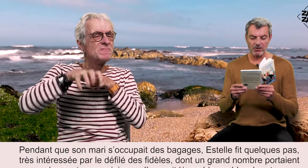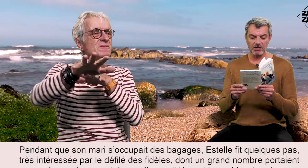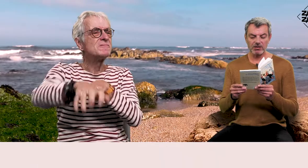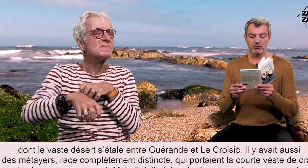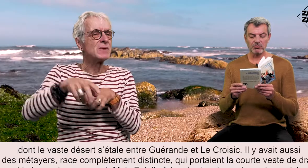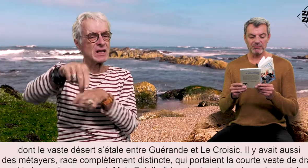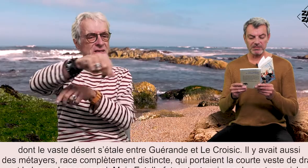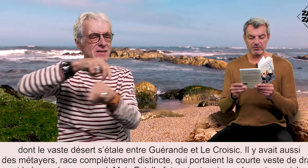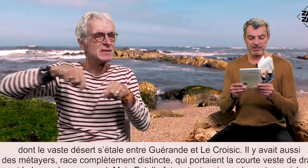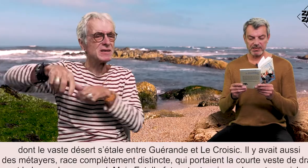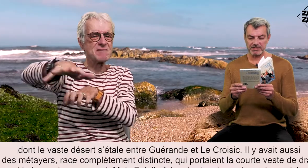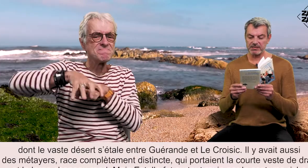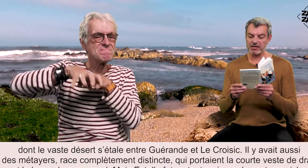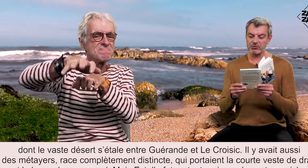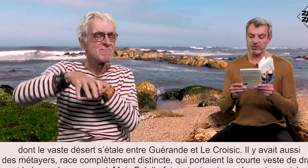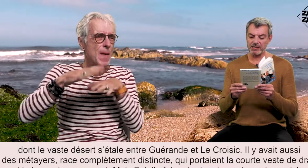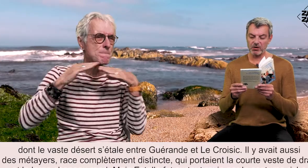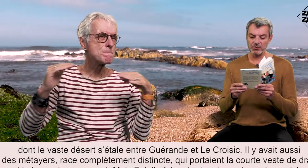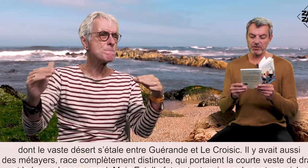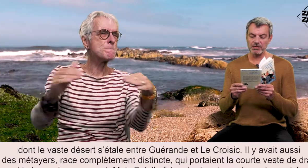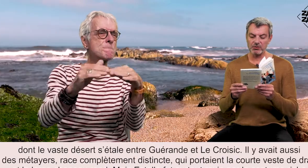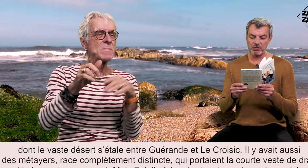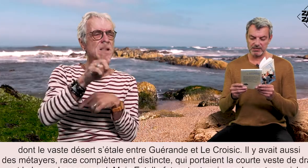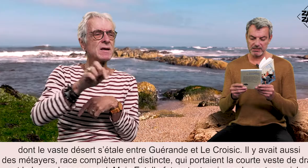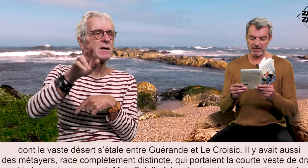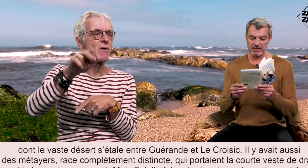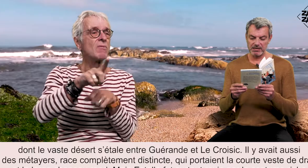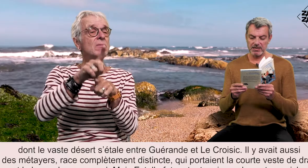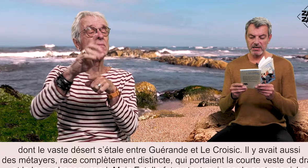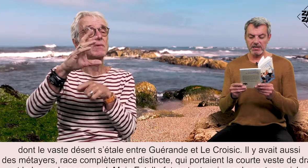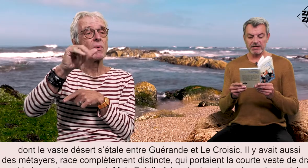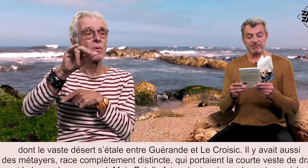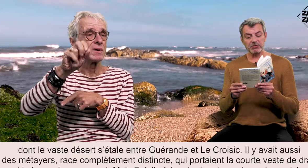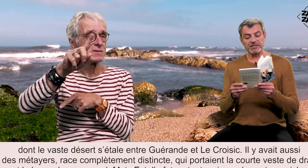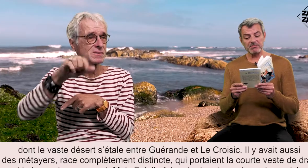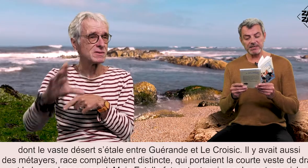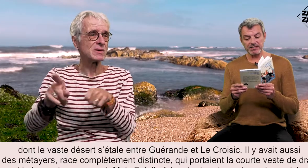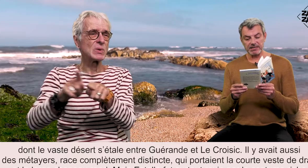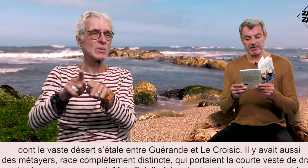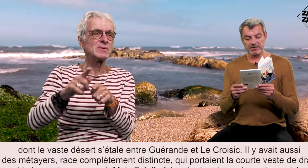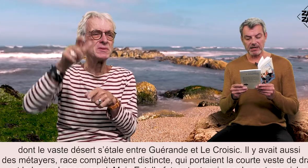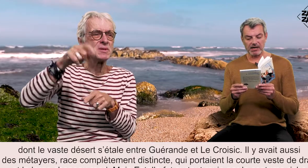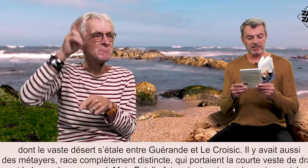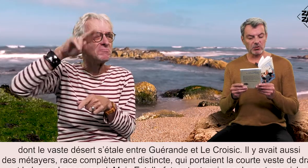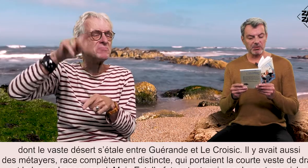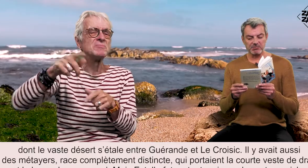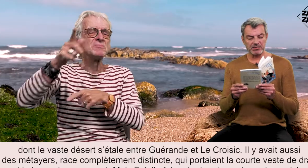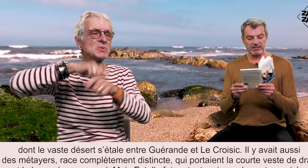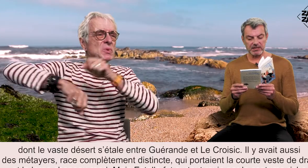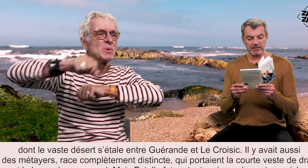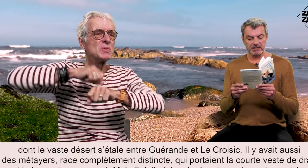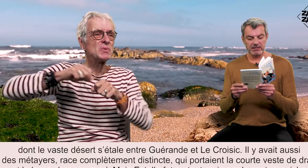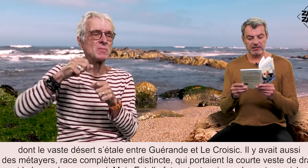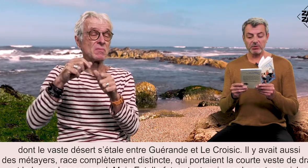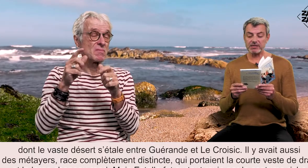marais salants, dont le vaste désert s'étale entre Guérande et le Croisic. Il y avait aussi des métaillés, races complètement